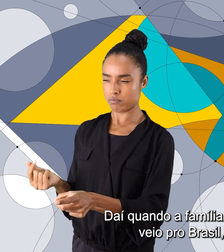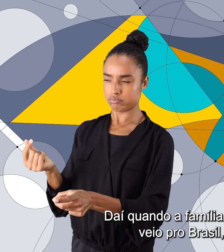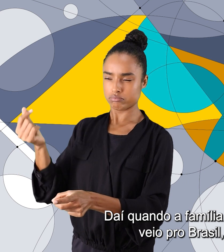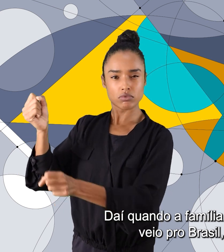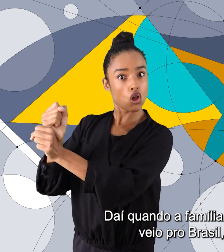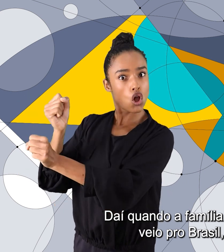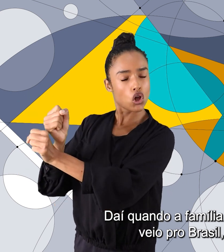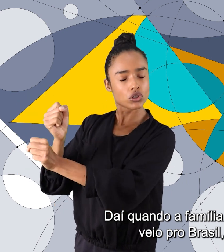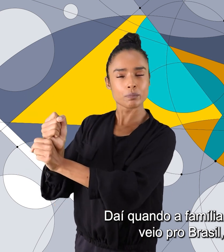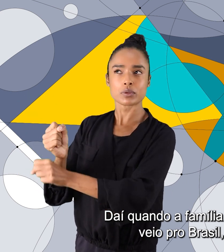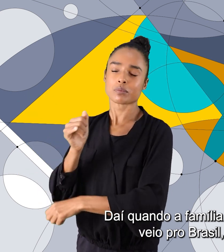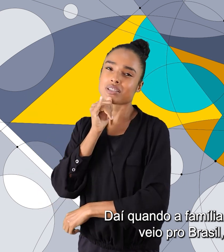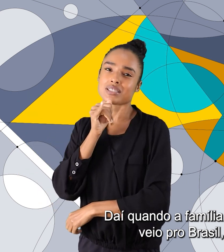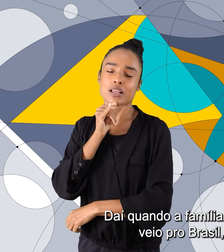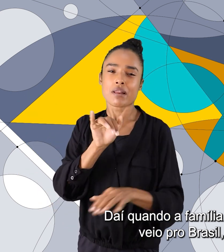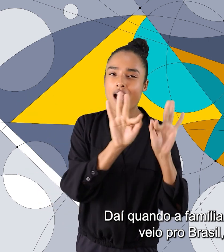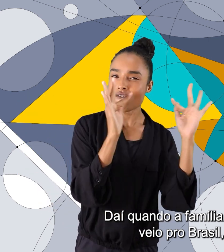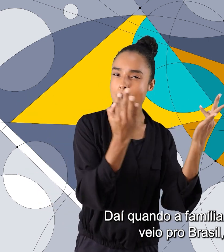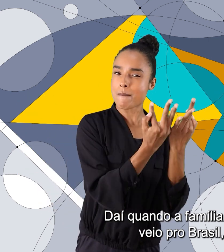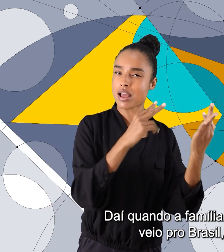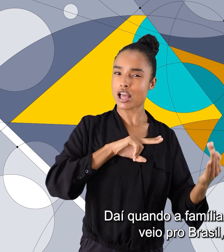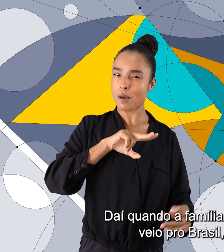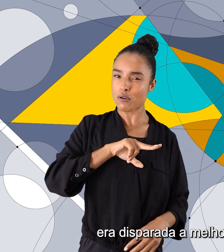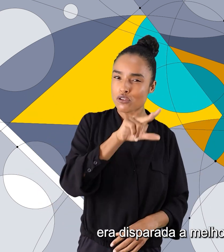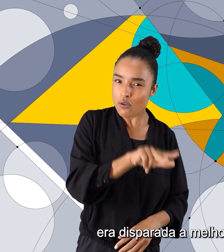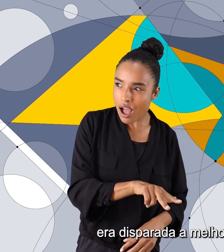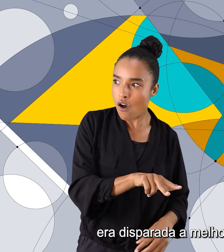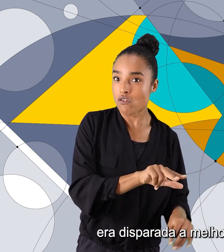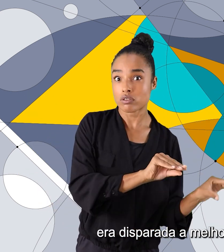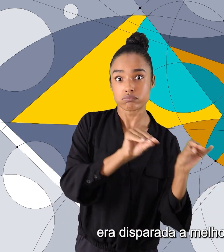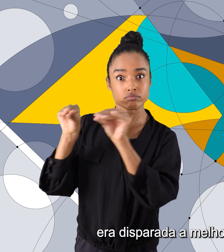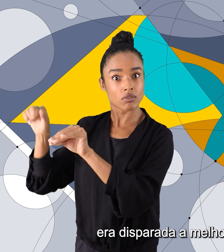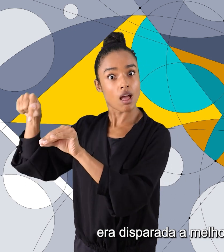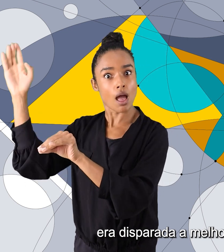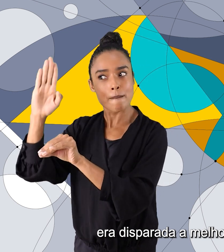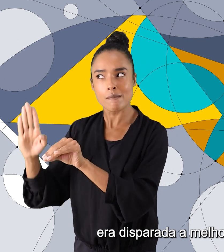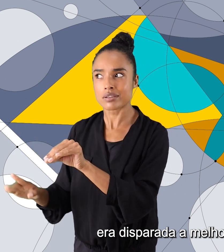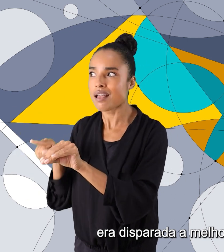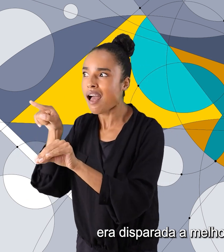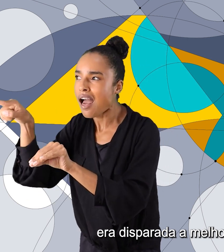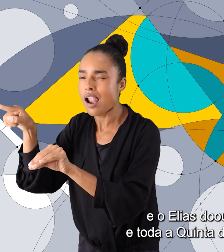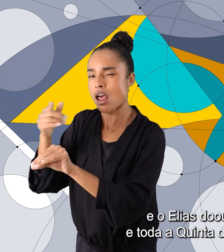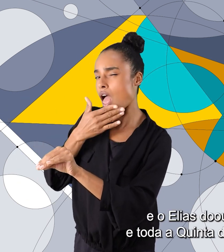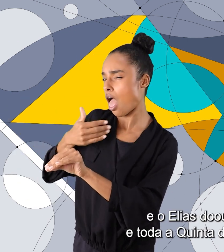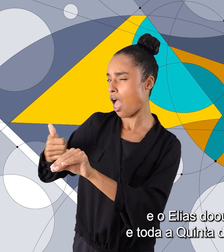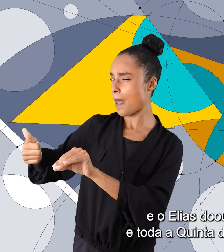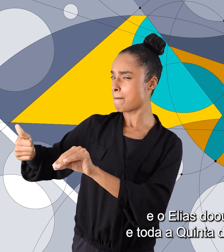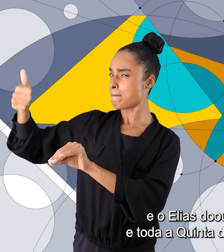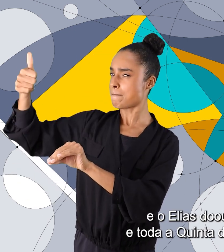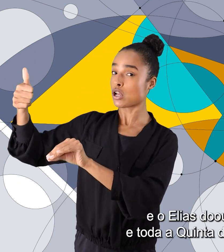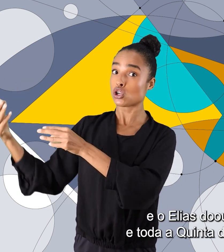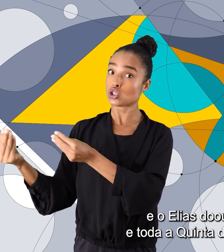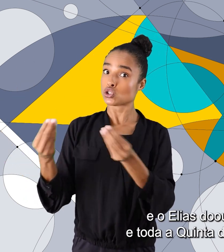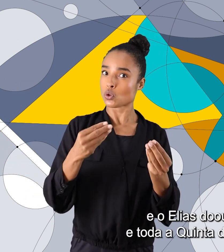real portuguesa veio para o Brasil, em 1808, era disparada a melhor mansão do Rio. E o Elias